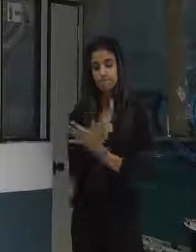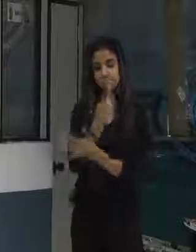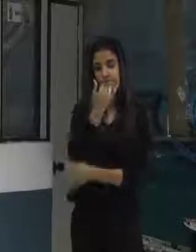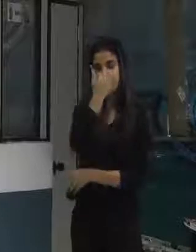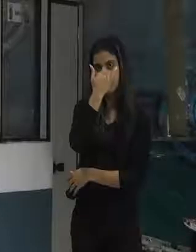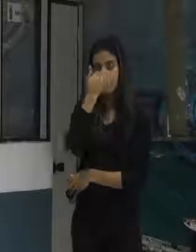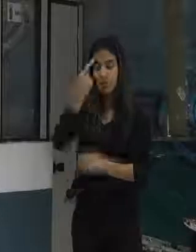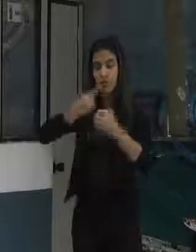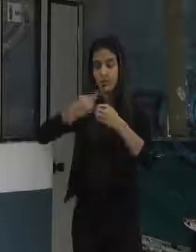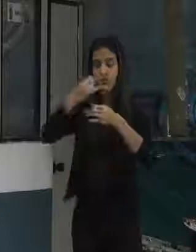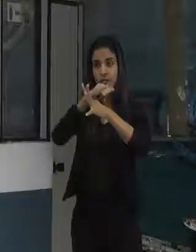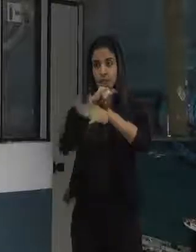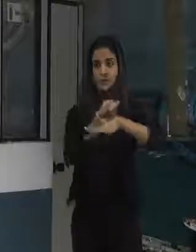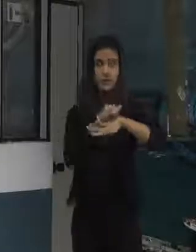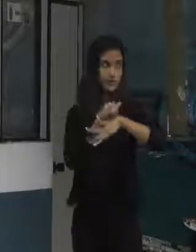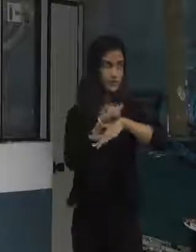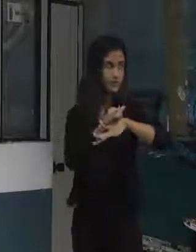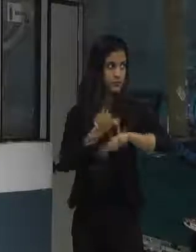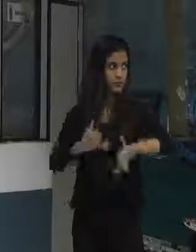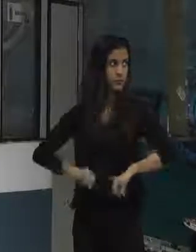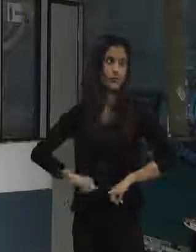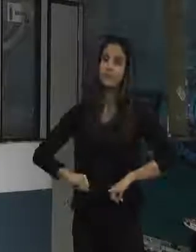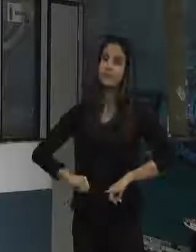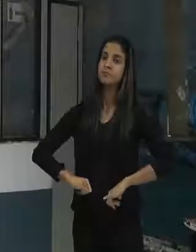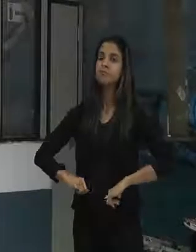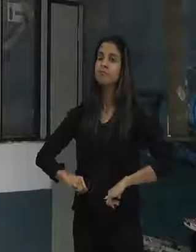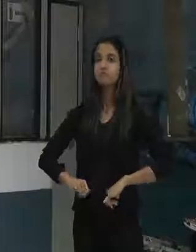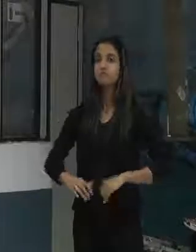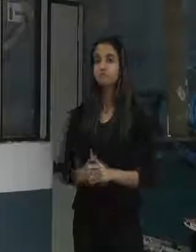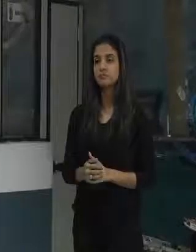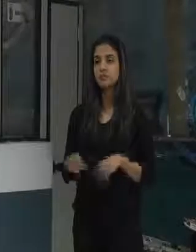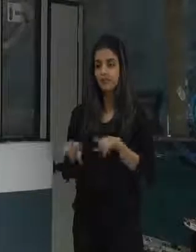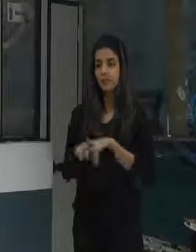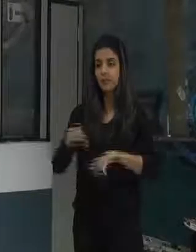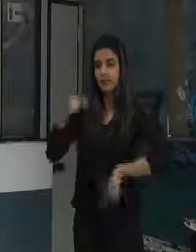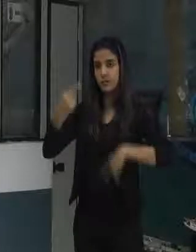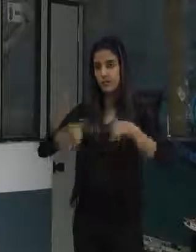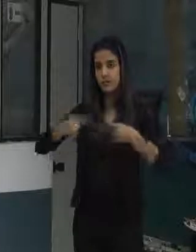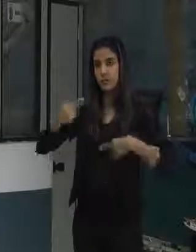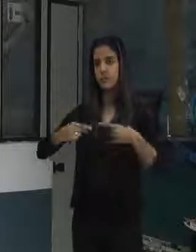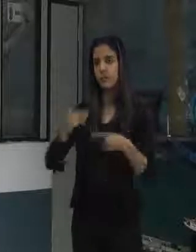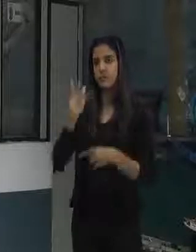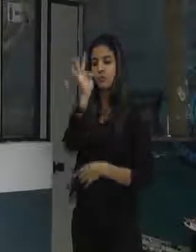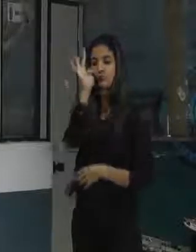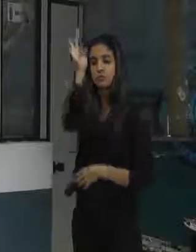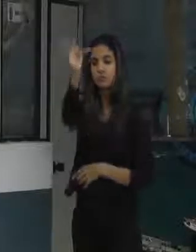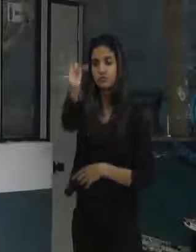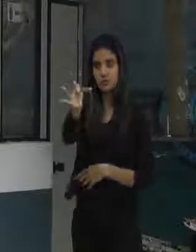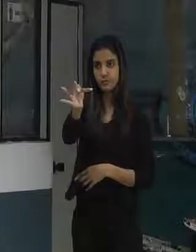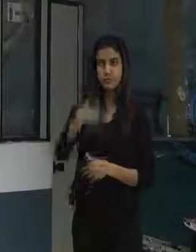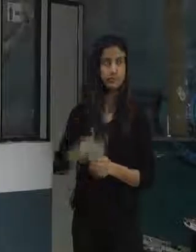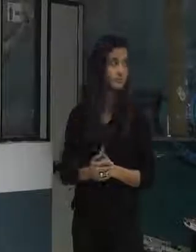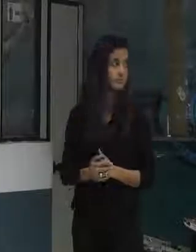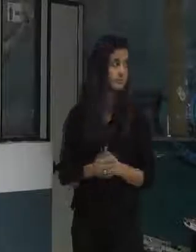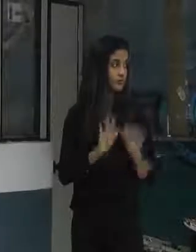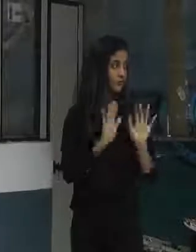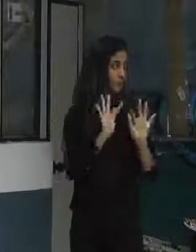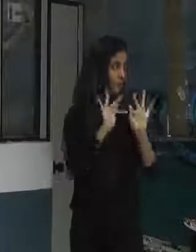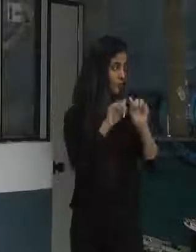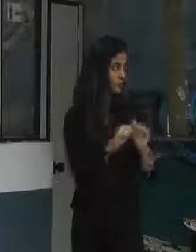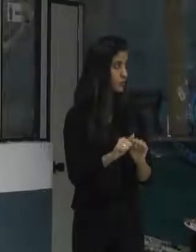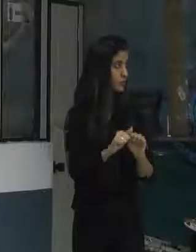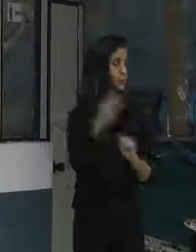a cidade de Ilhéus, termina prejudicando a discussão de projeção para o futuro. Mas para finalizar, senhor presidente, eu